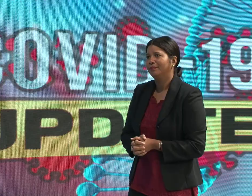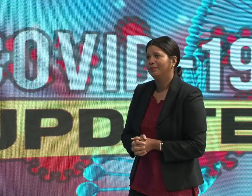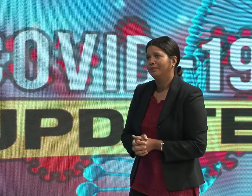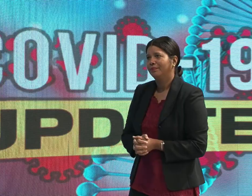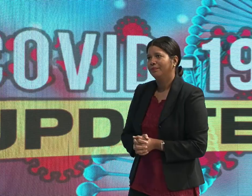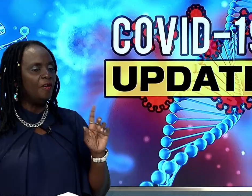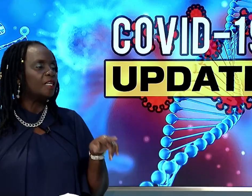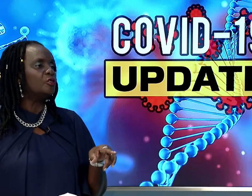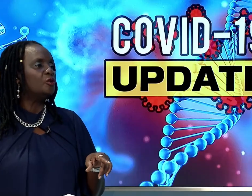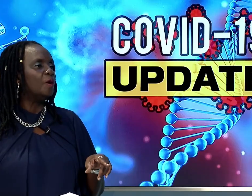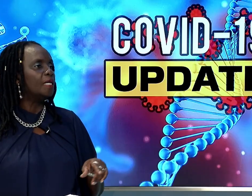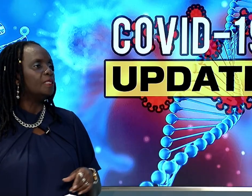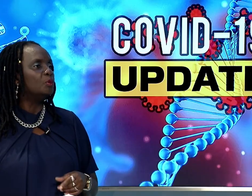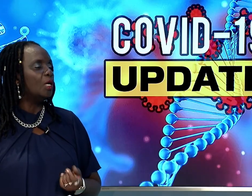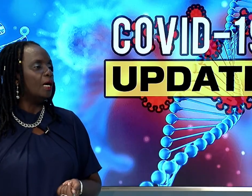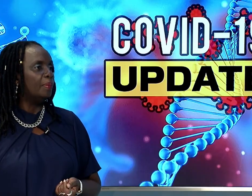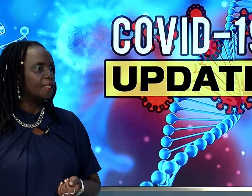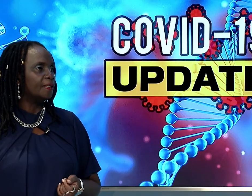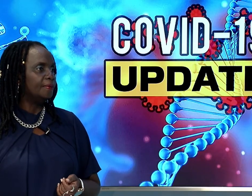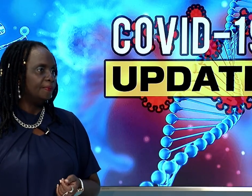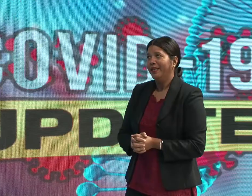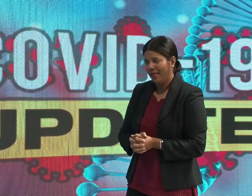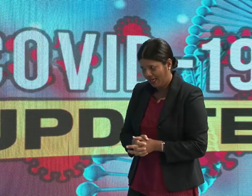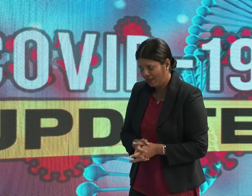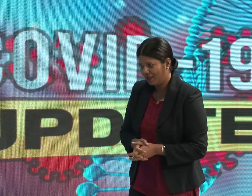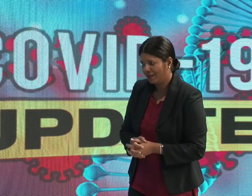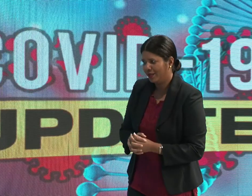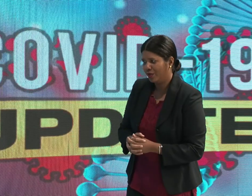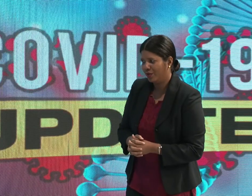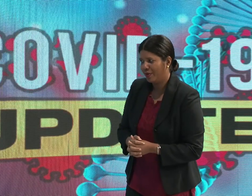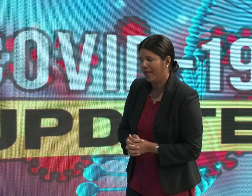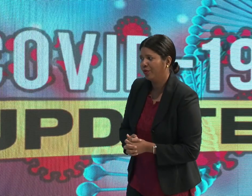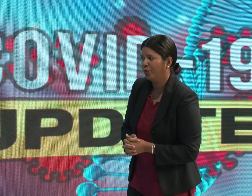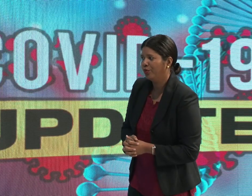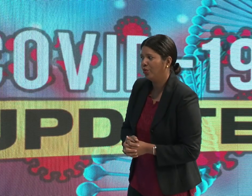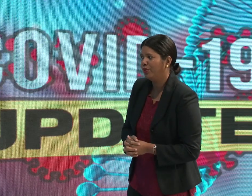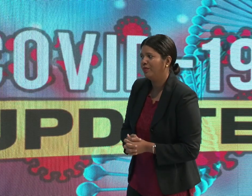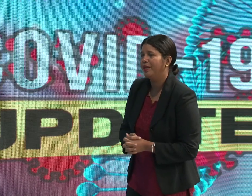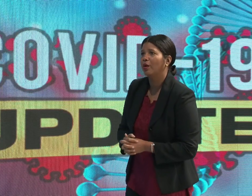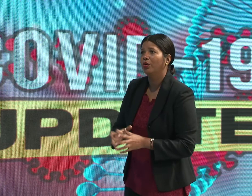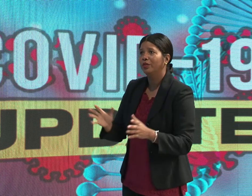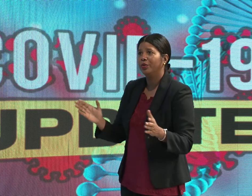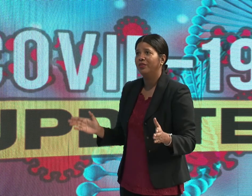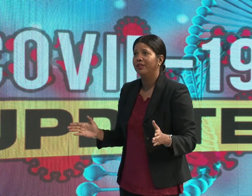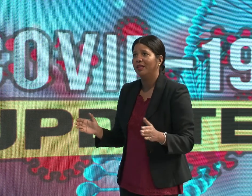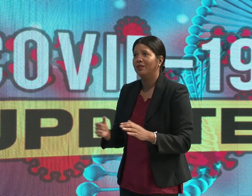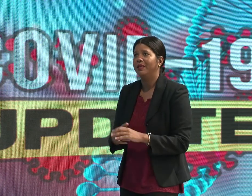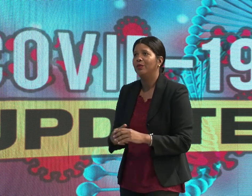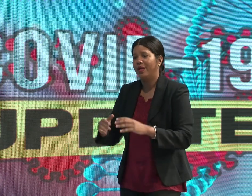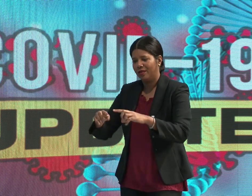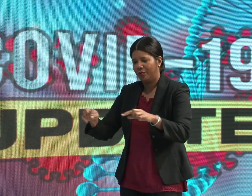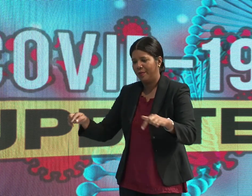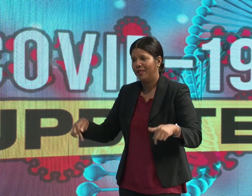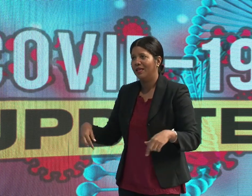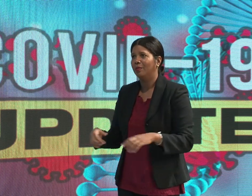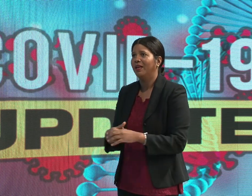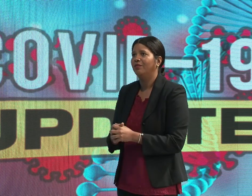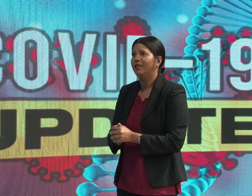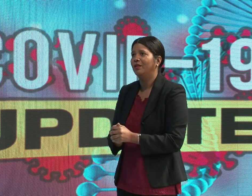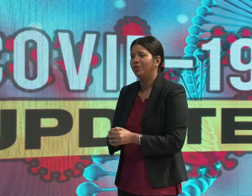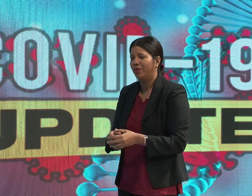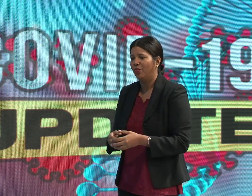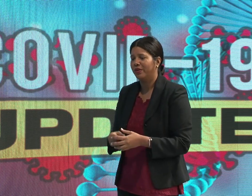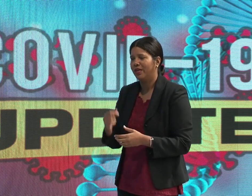Okay. Heeft u uw werksituatie moeten aanpassen? Ja, ik heb sowieso niet meer 100% aan medewerkers bij mij daar op